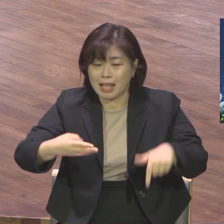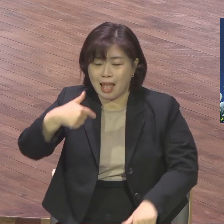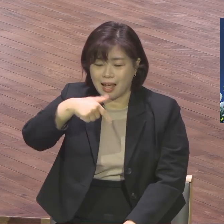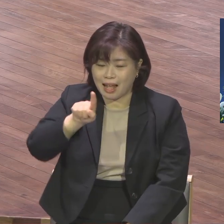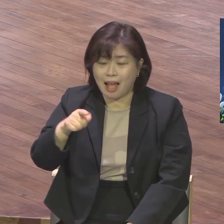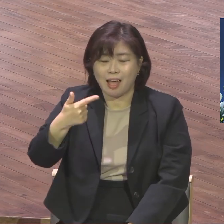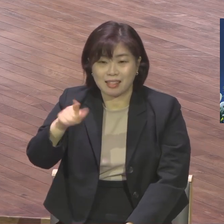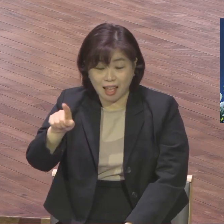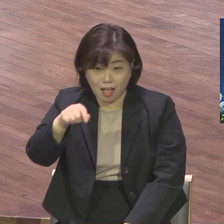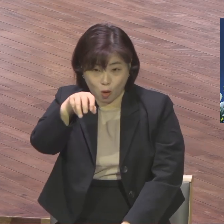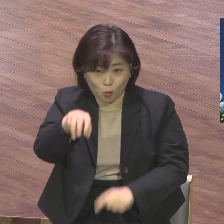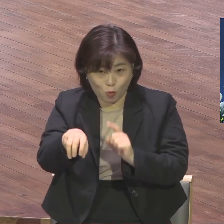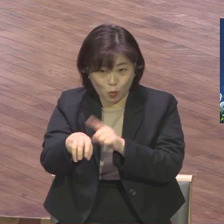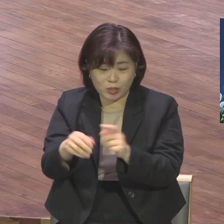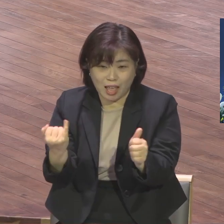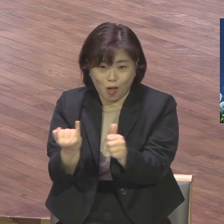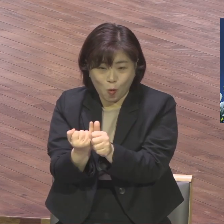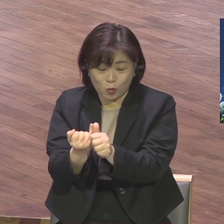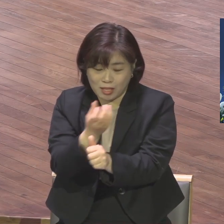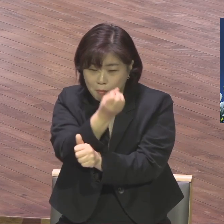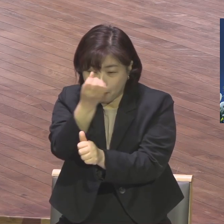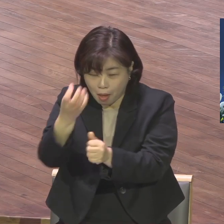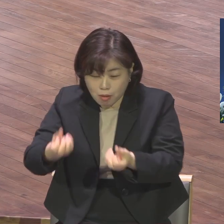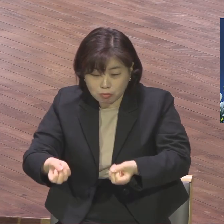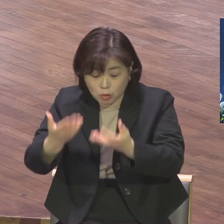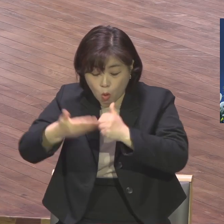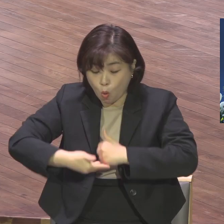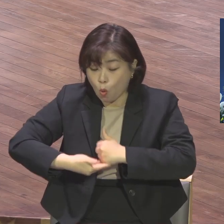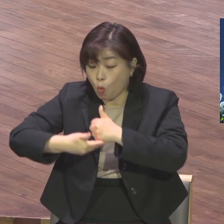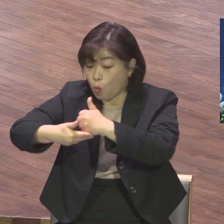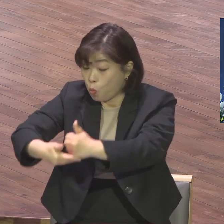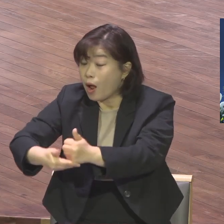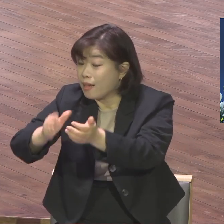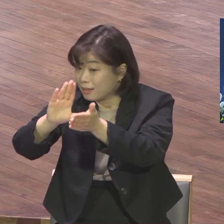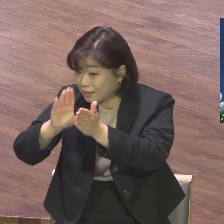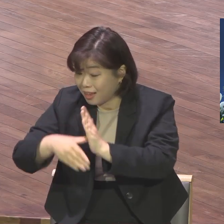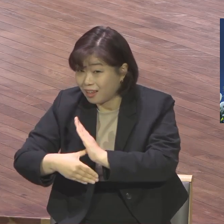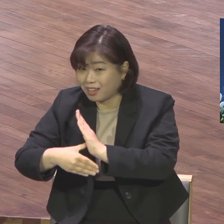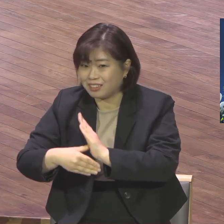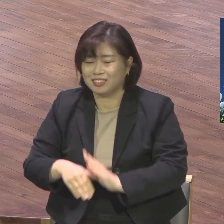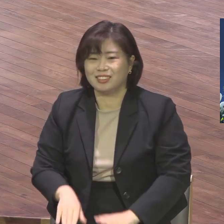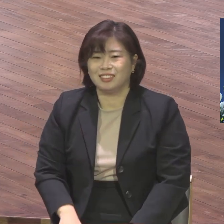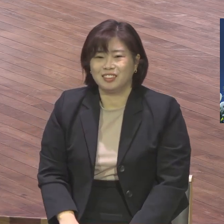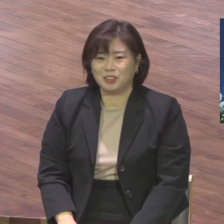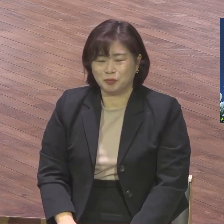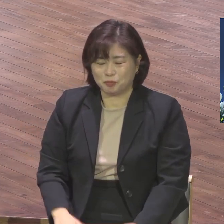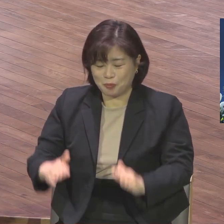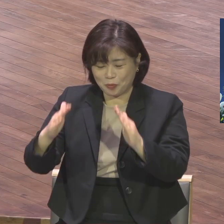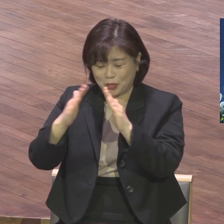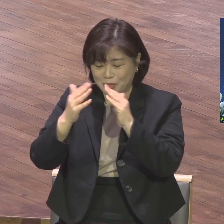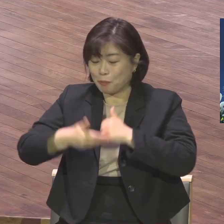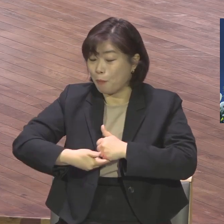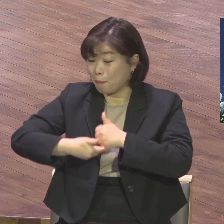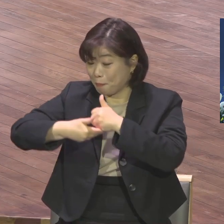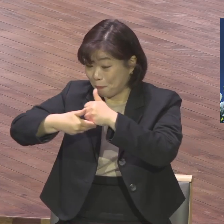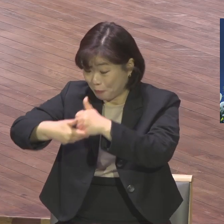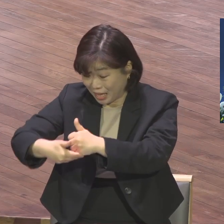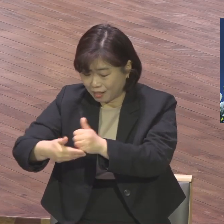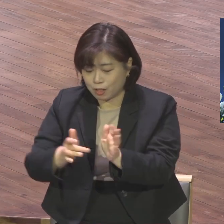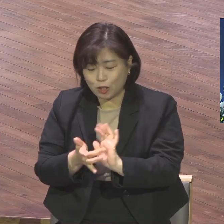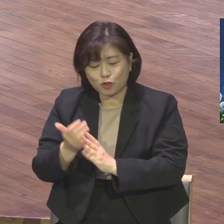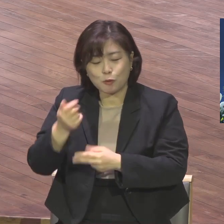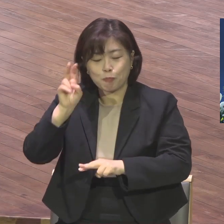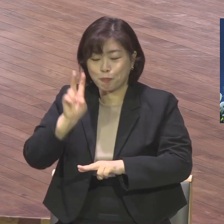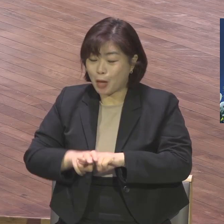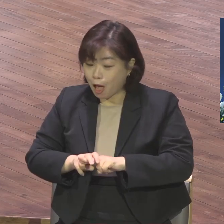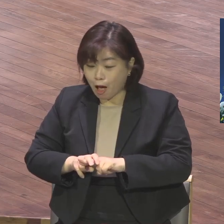결혼식 하는데 그 잔치집에서 옛날에는 같이 막 음식 먹고 했잖아요. 요즘 예식장에 살지만 그때는 그 집에 같이 초대받아 앉았는데